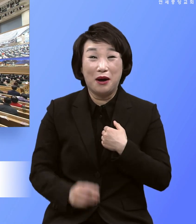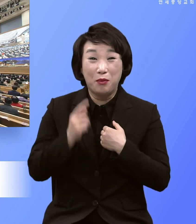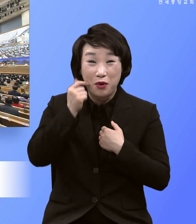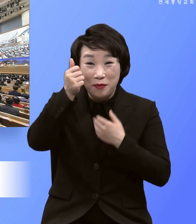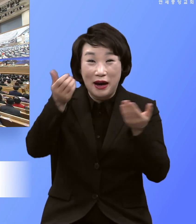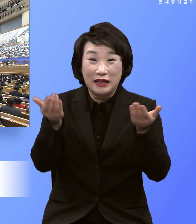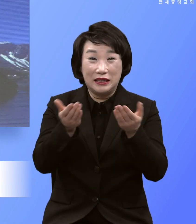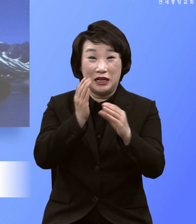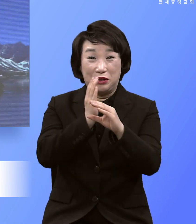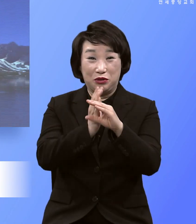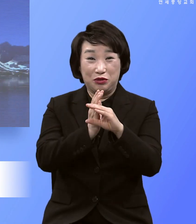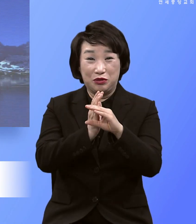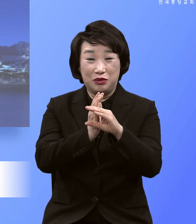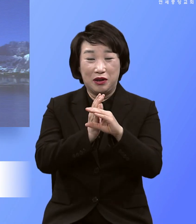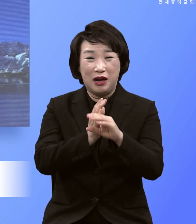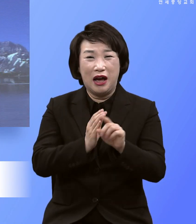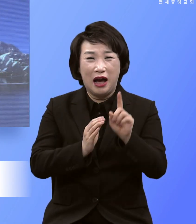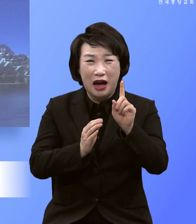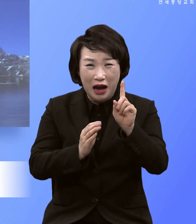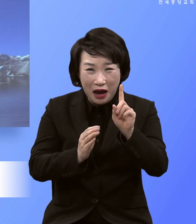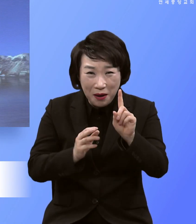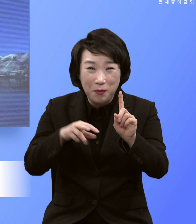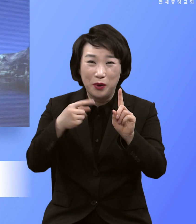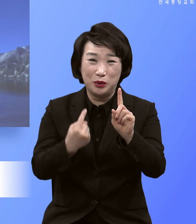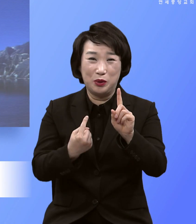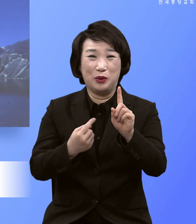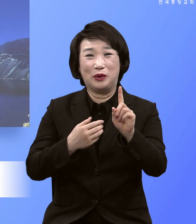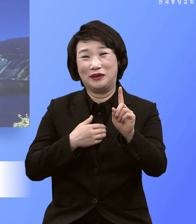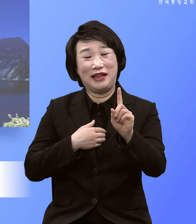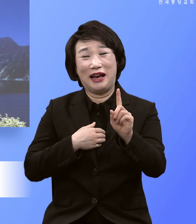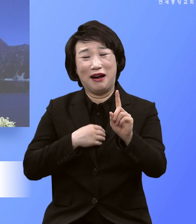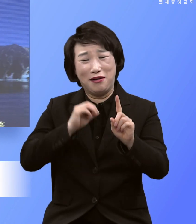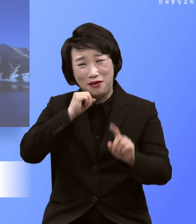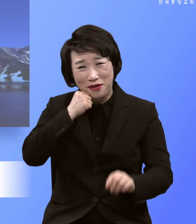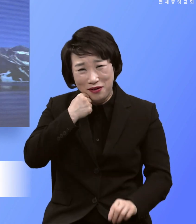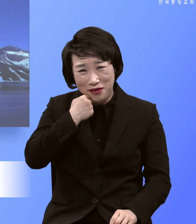하면서 단 한 번도